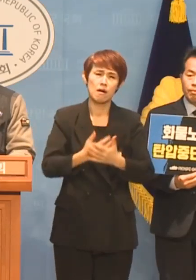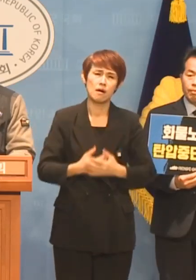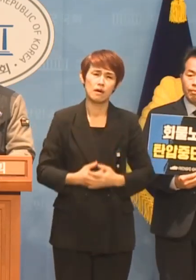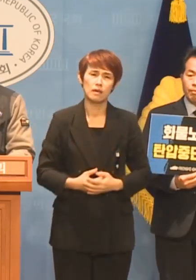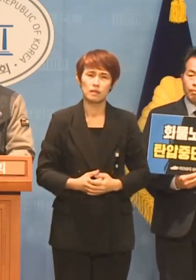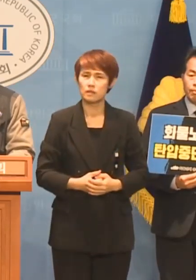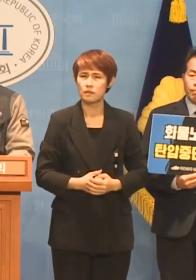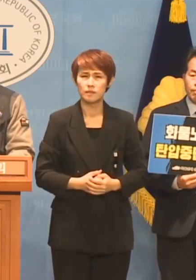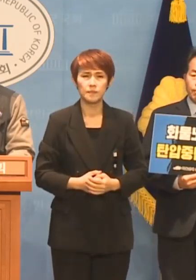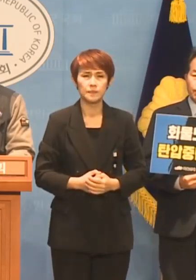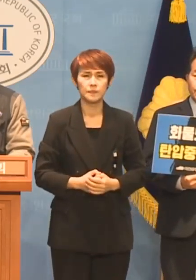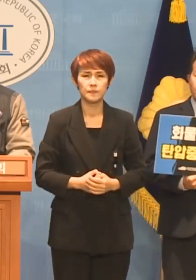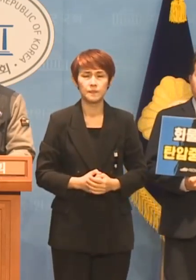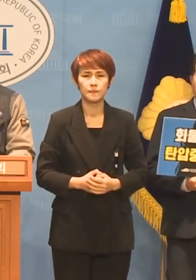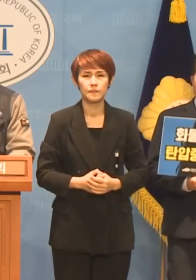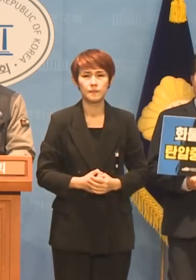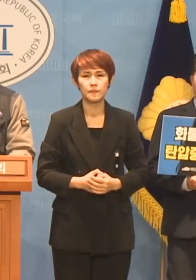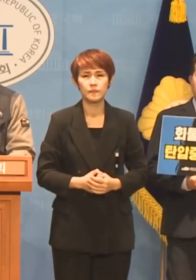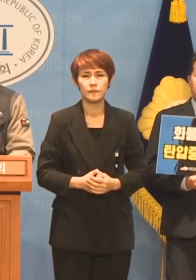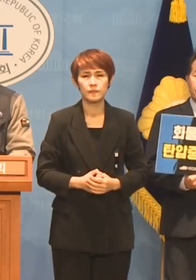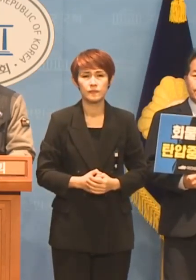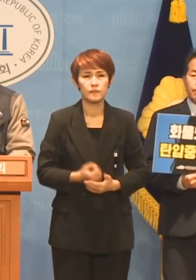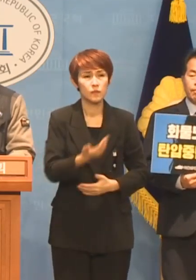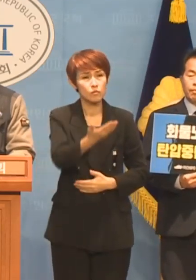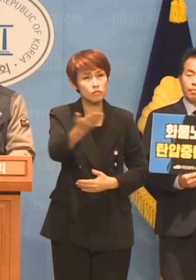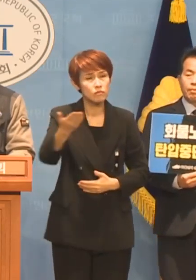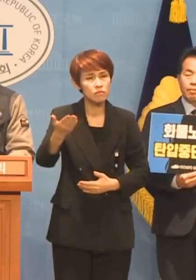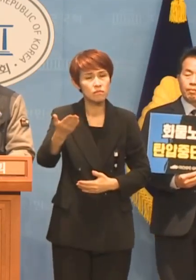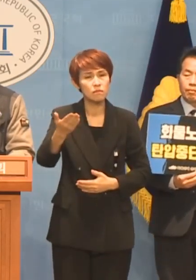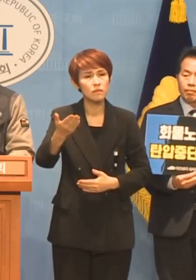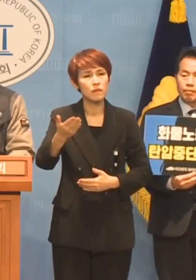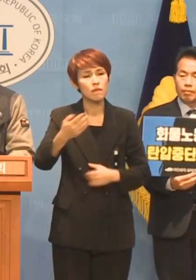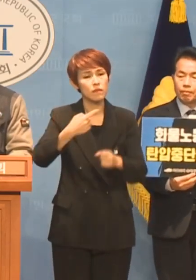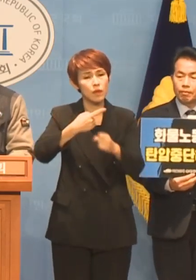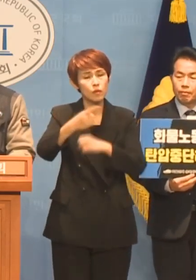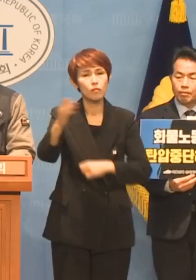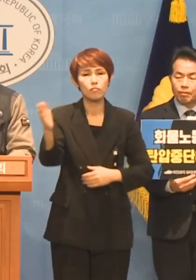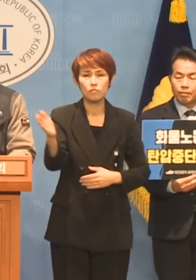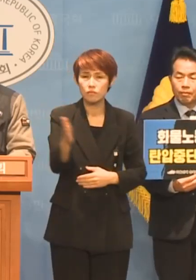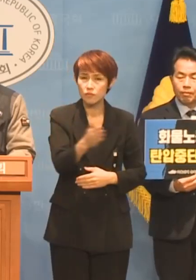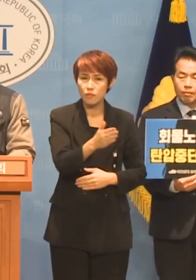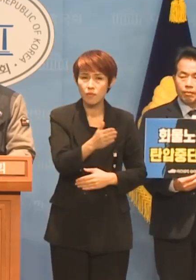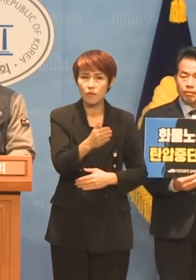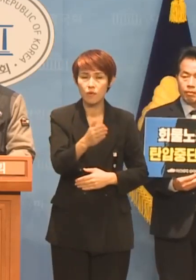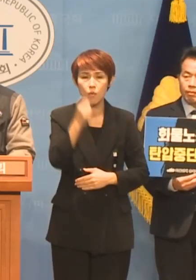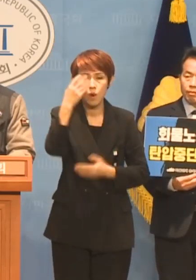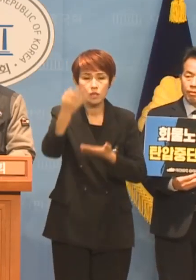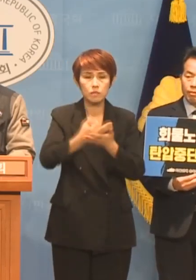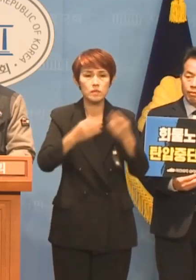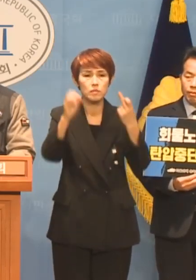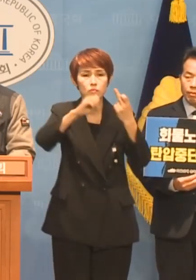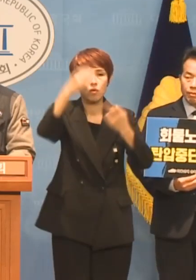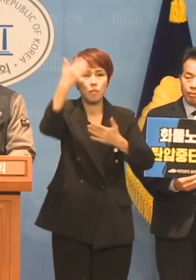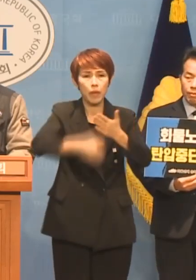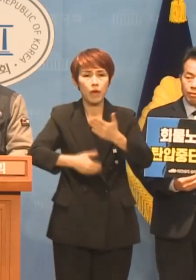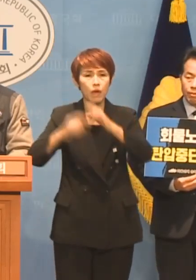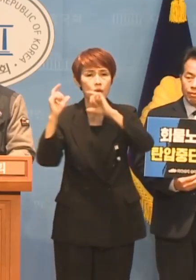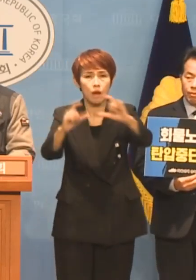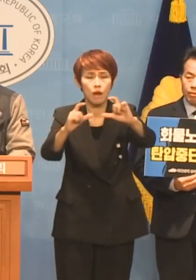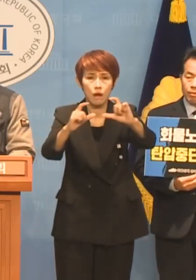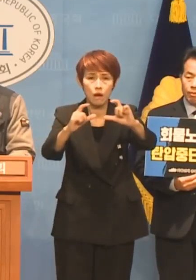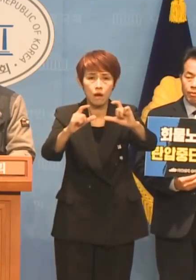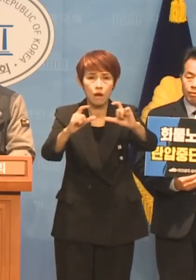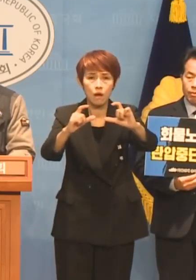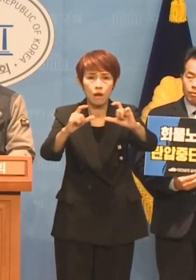찰 노릇입니다. 여기 계신 분들 중에 당장 내년부터 급여의 12% 삭감될